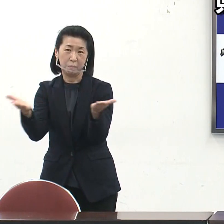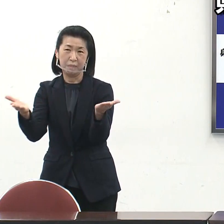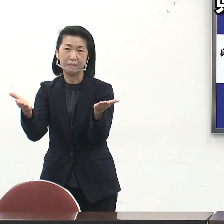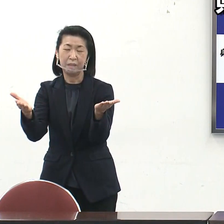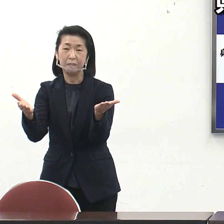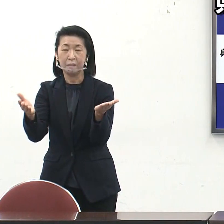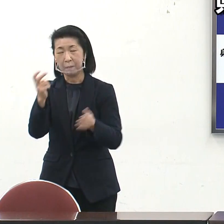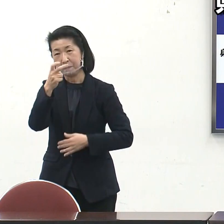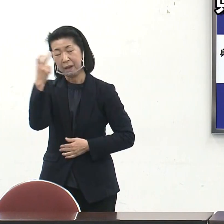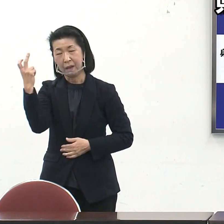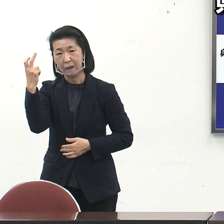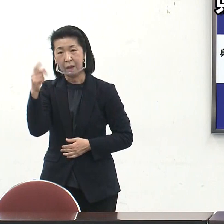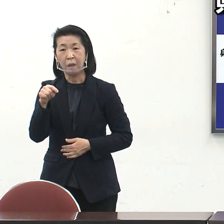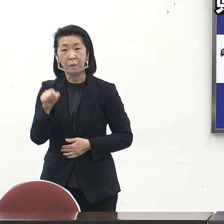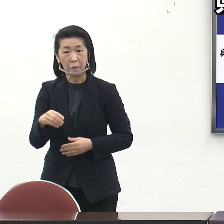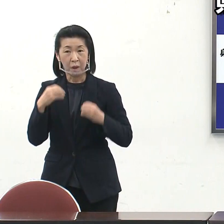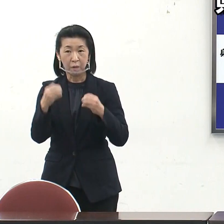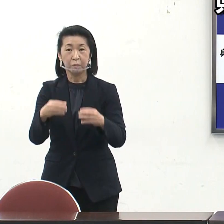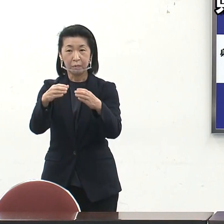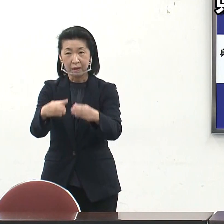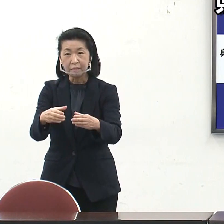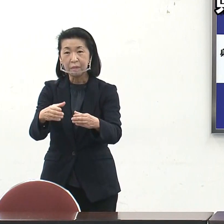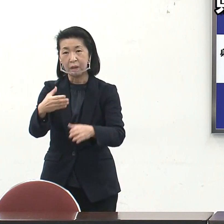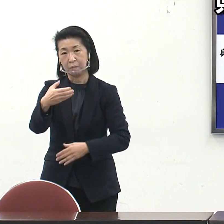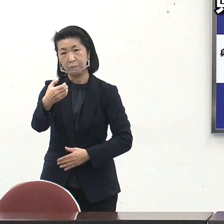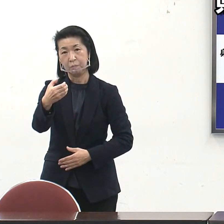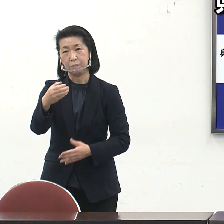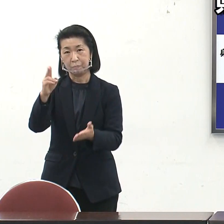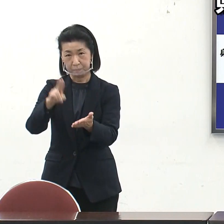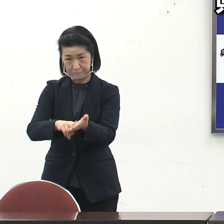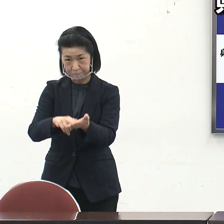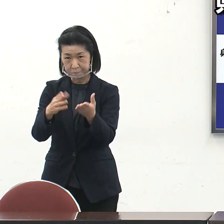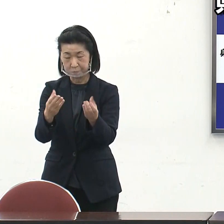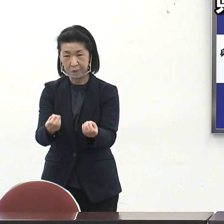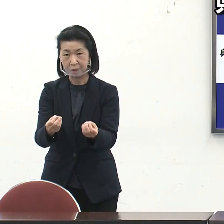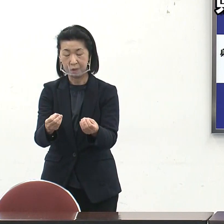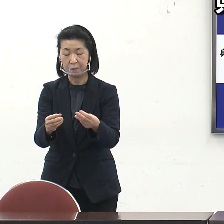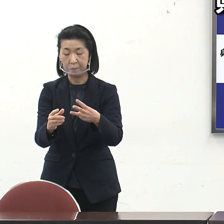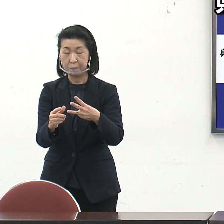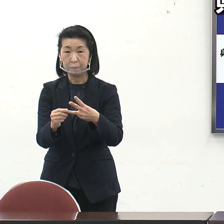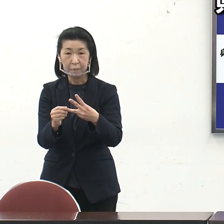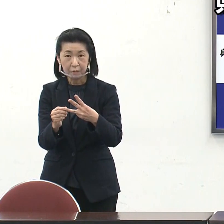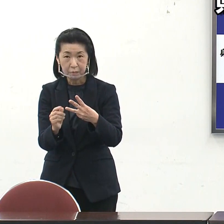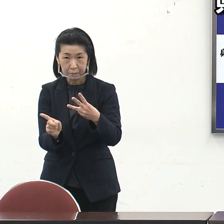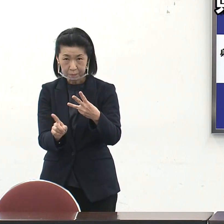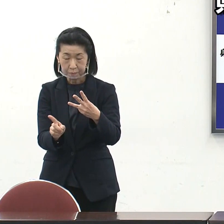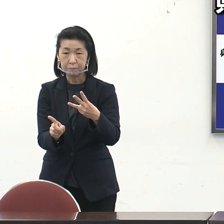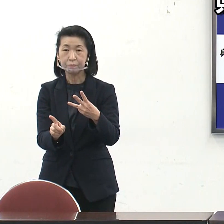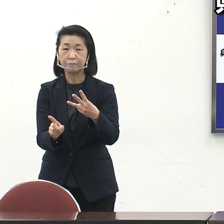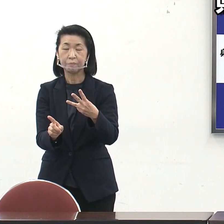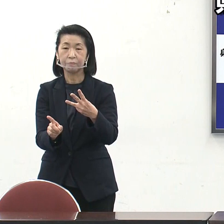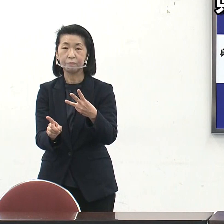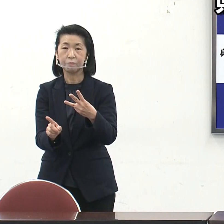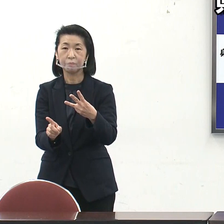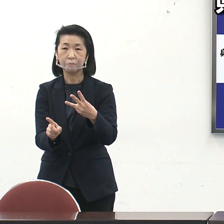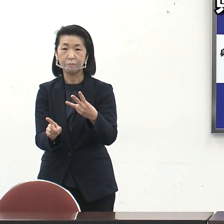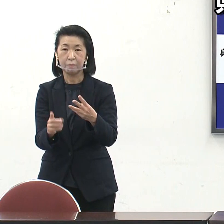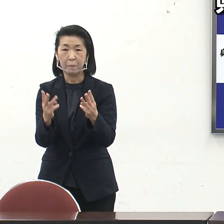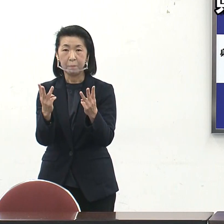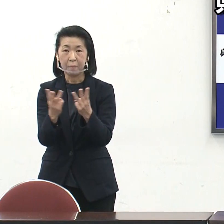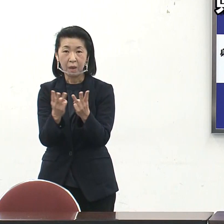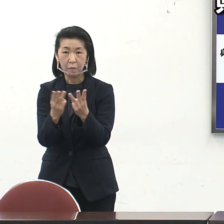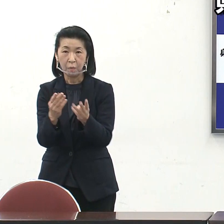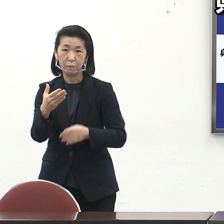ラスター90関連として整理することといたしました。次に3件目のクラスターについてです。番号